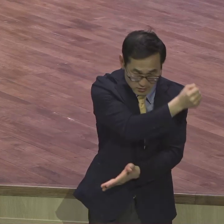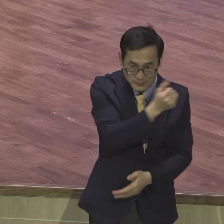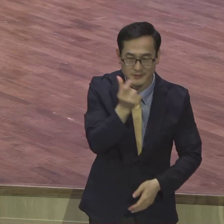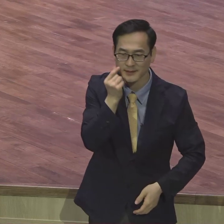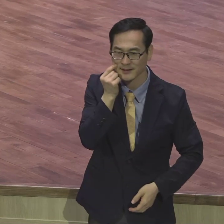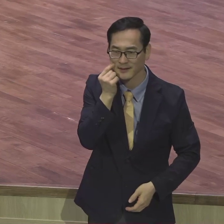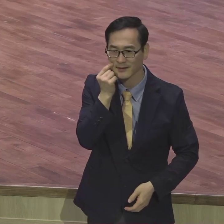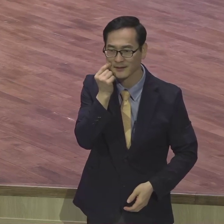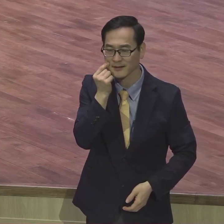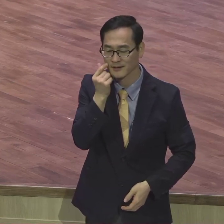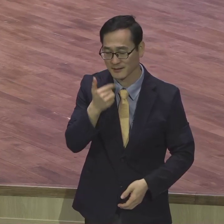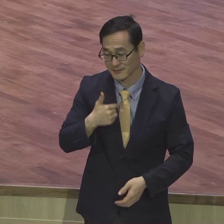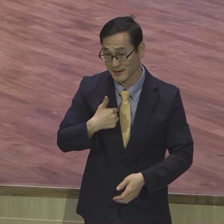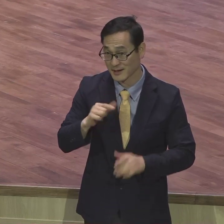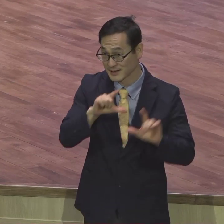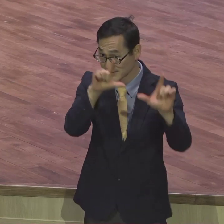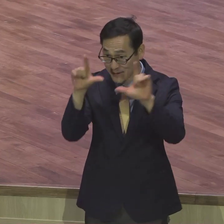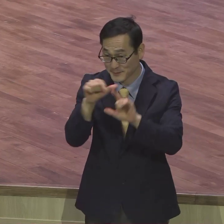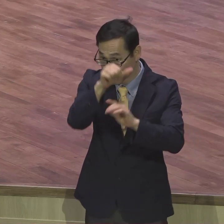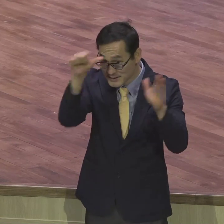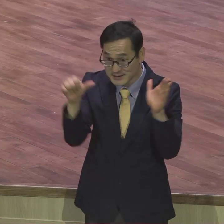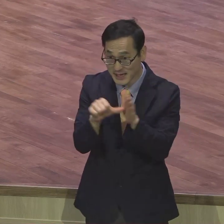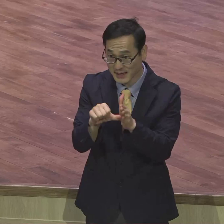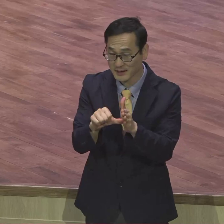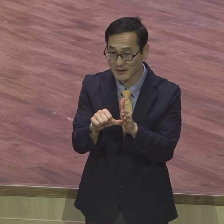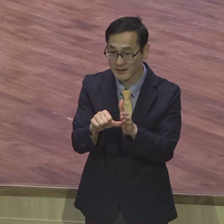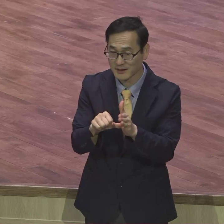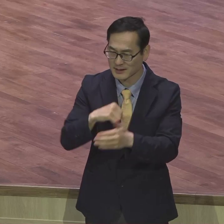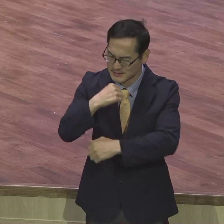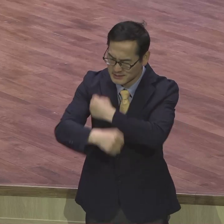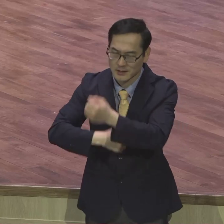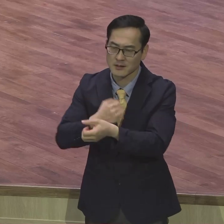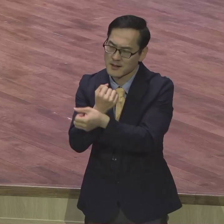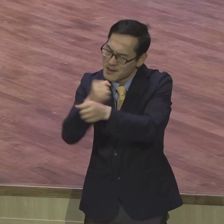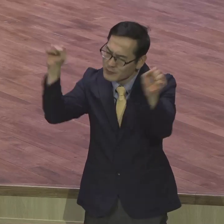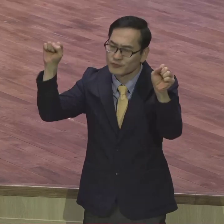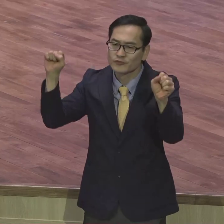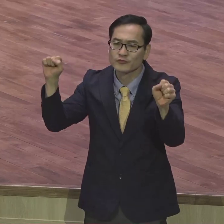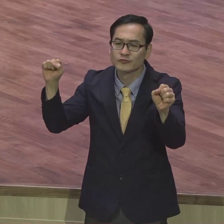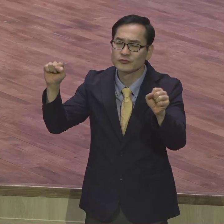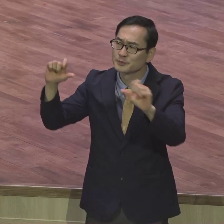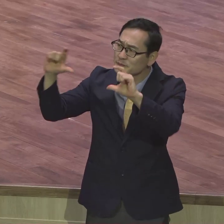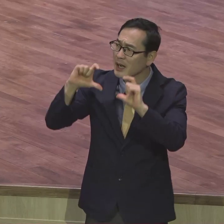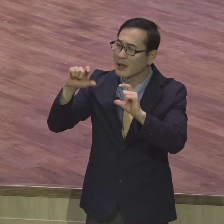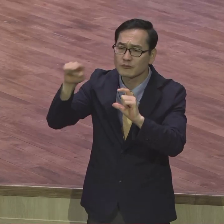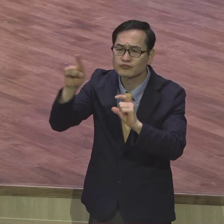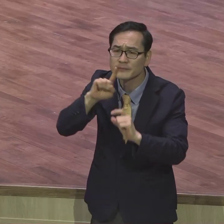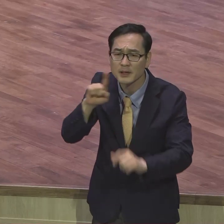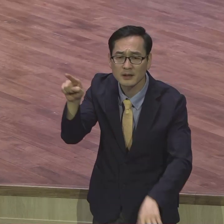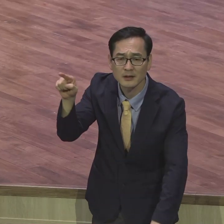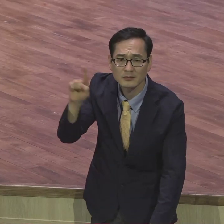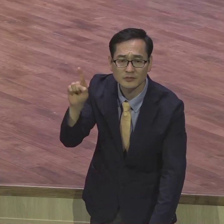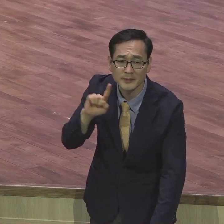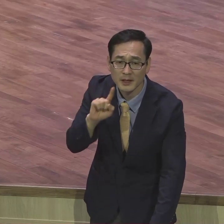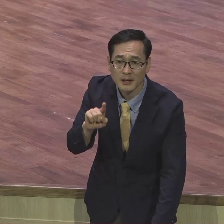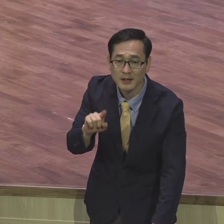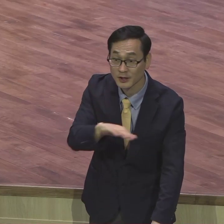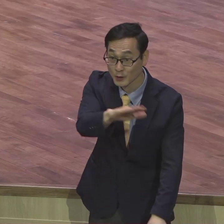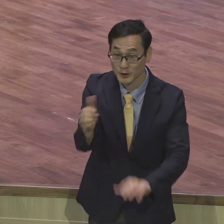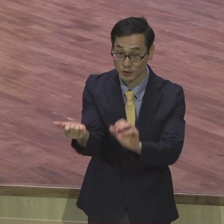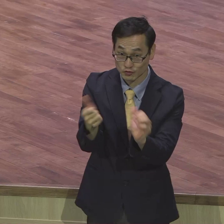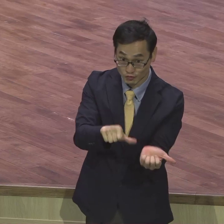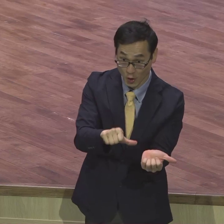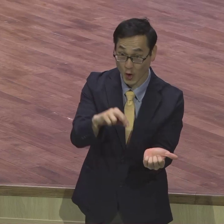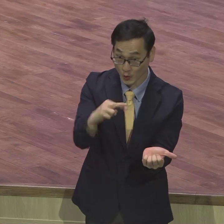아멘. 자유하다. 해방됐다. 무슨 말이냐고요. 한마디로 딱 말하면 여러분은 죽어도